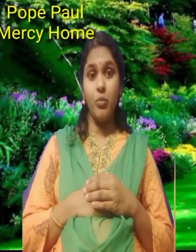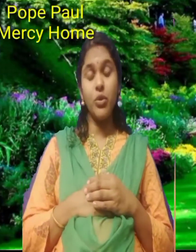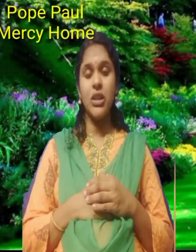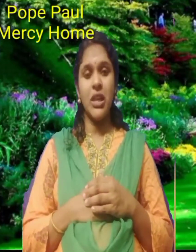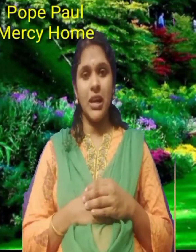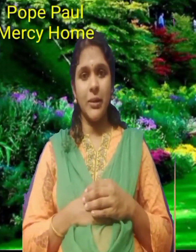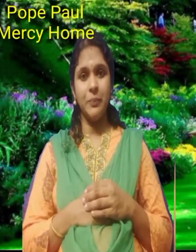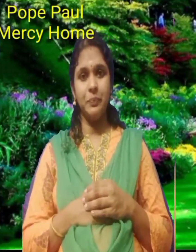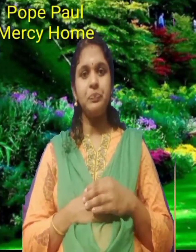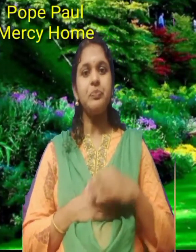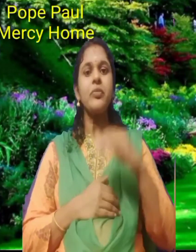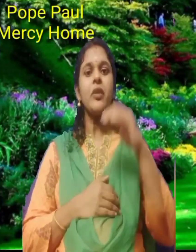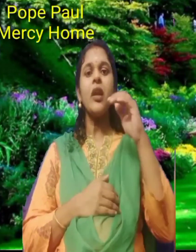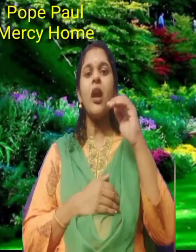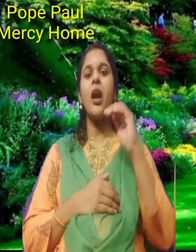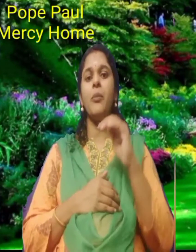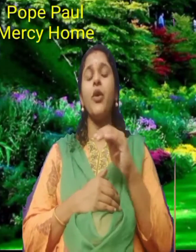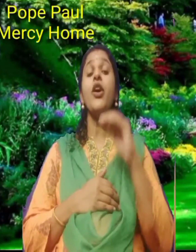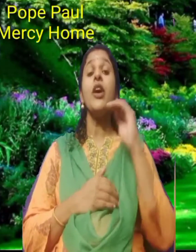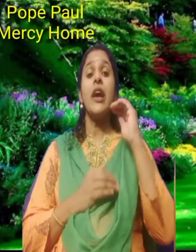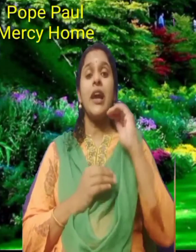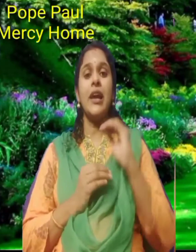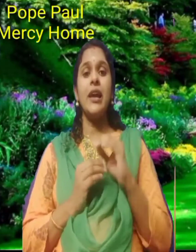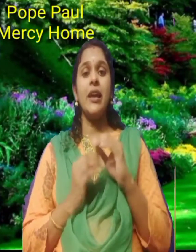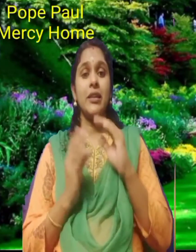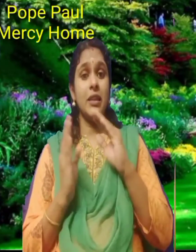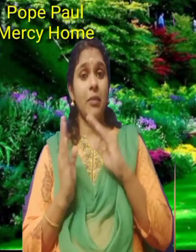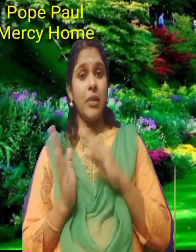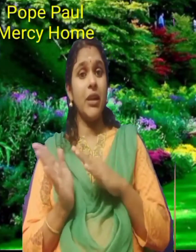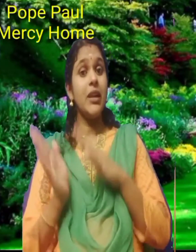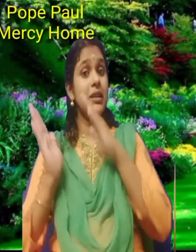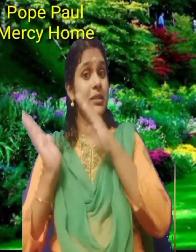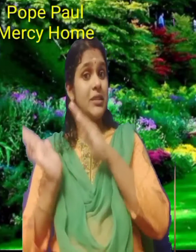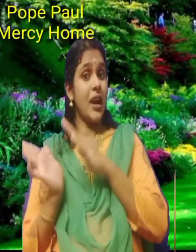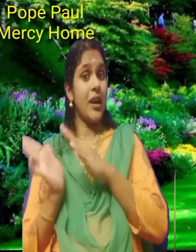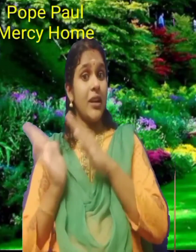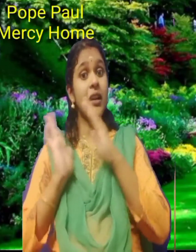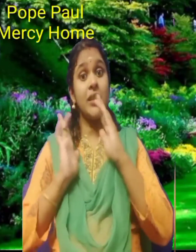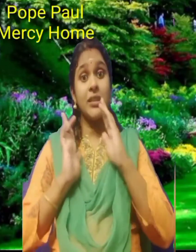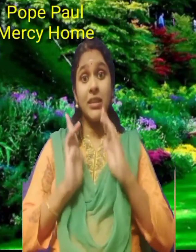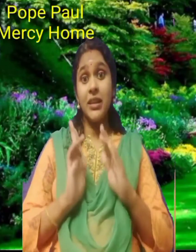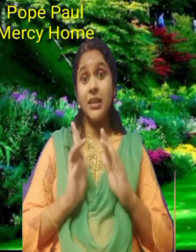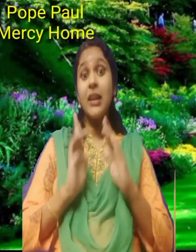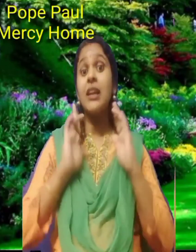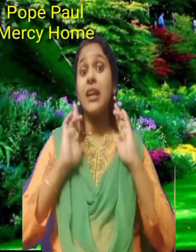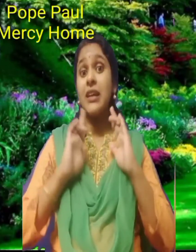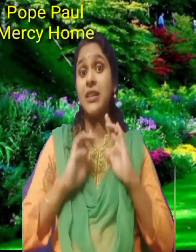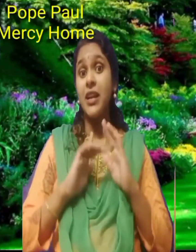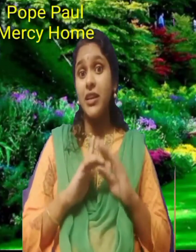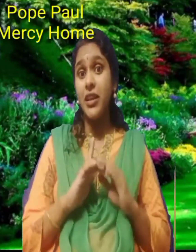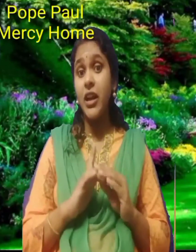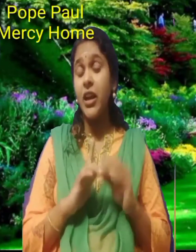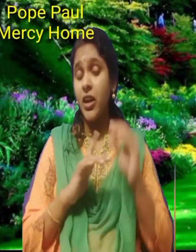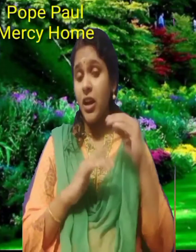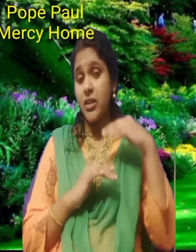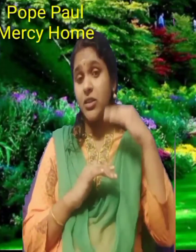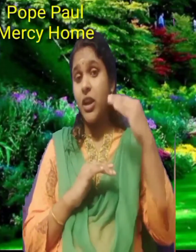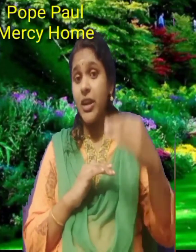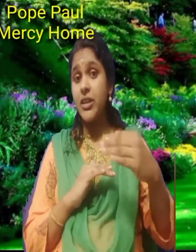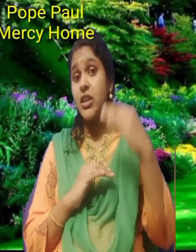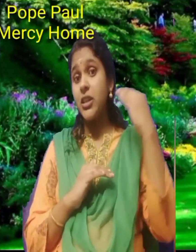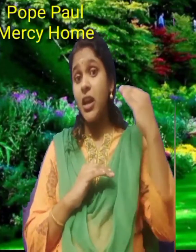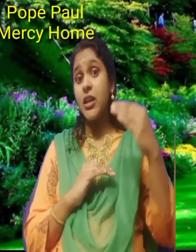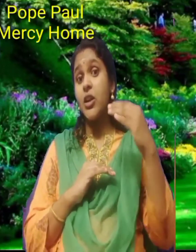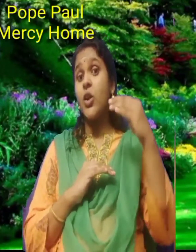ആ ബുധനാണ്. അപ്പോ നമ്മള് ഞായർ തിങ്കൾ കഴിഞ്ഞ അതിന്റെ